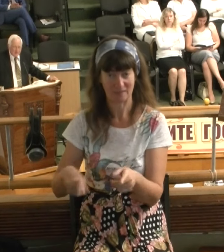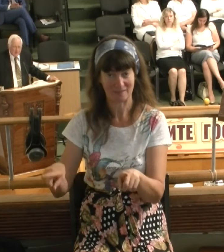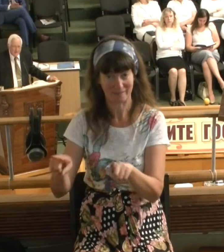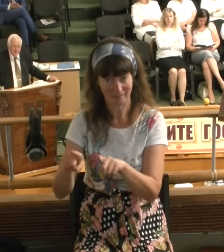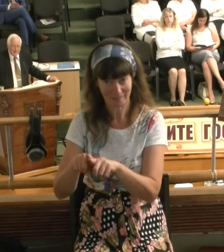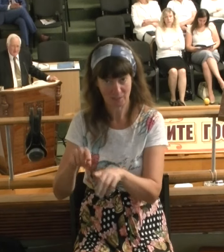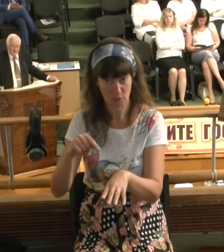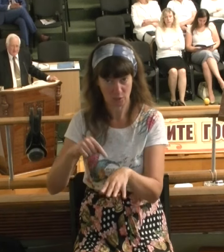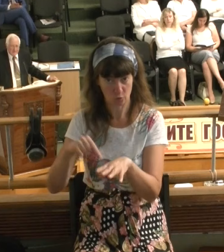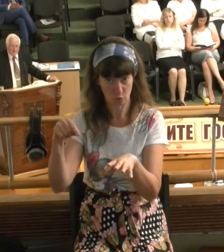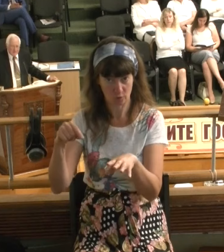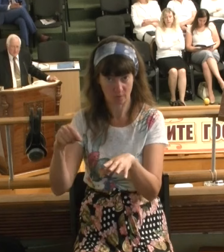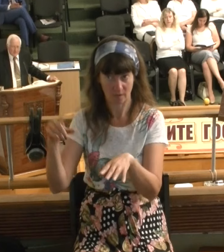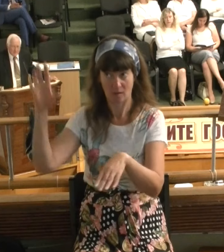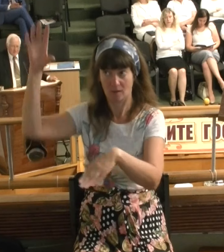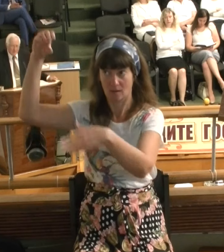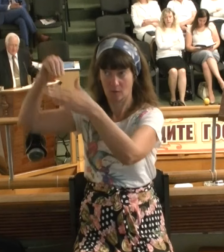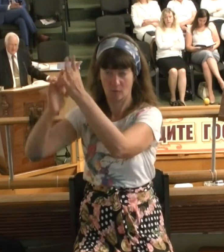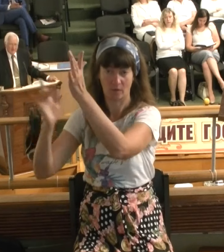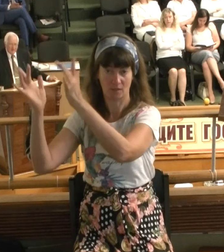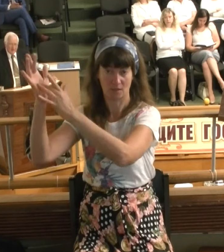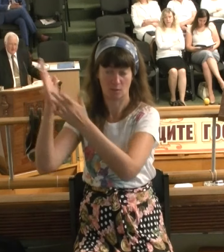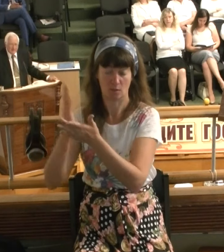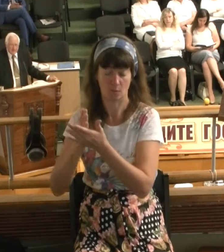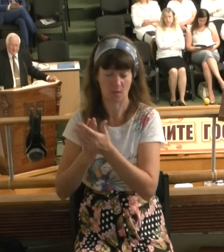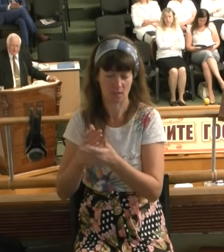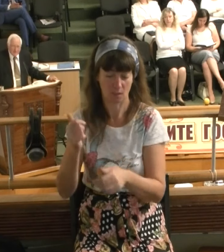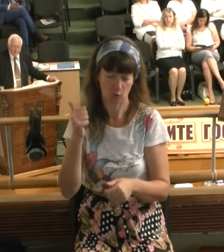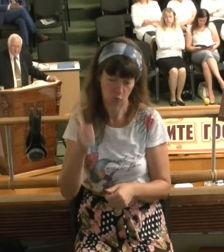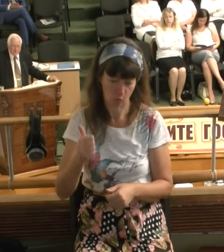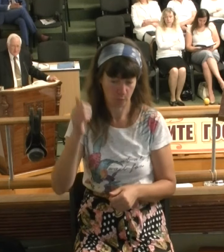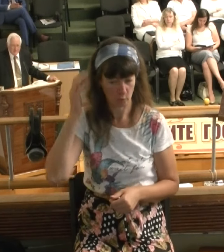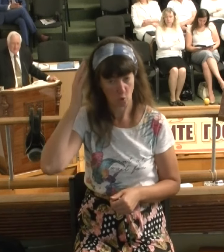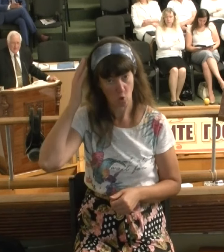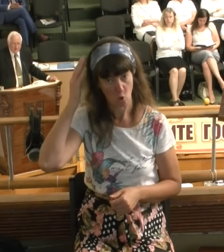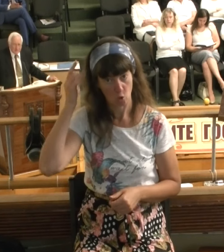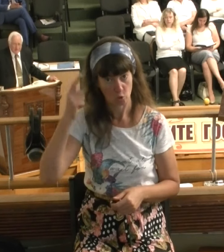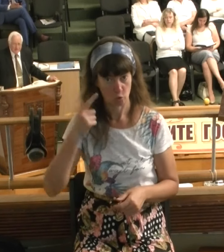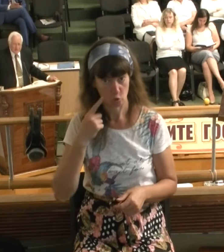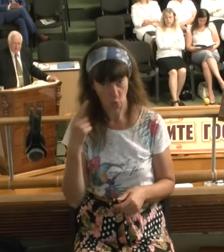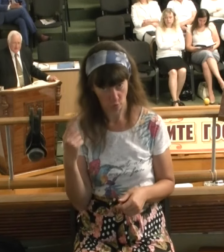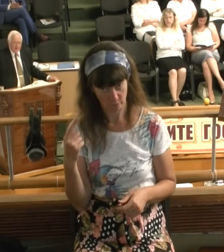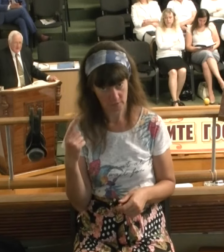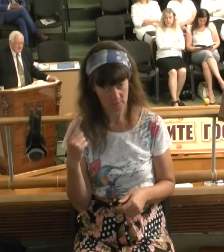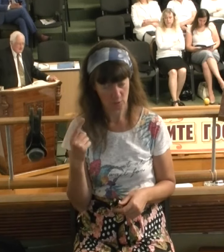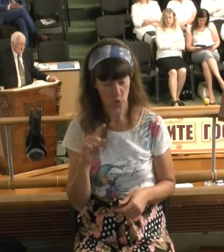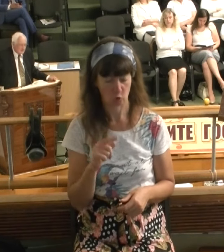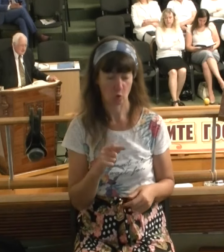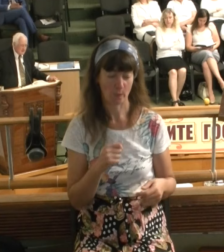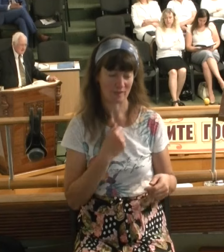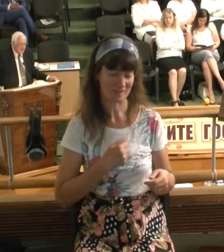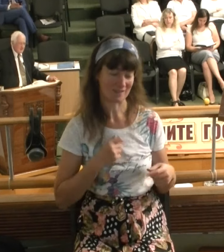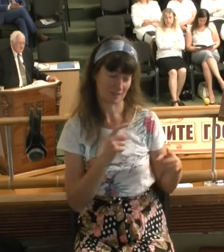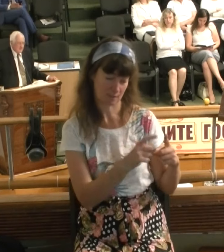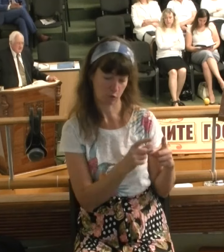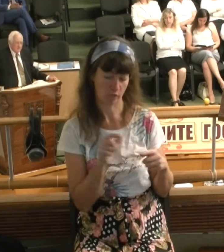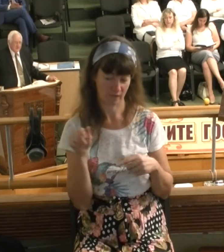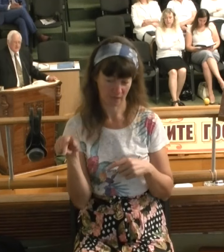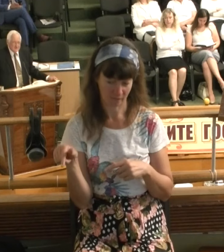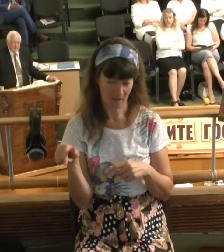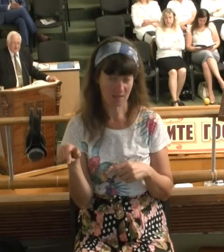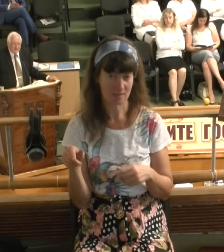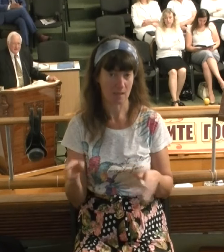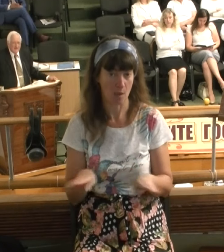Христе Иисусе. Имейте добрую совесть, дабы тем, за что злословят вас, как злодеев,